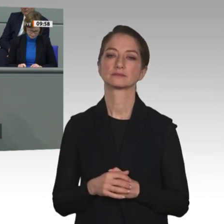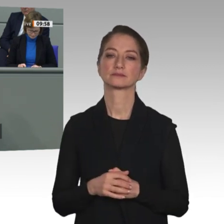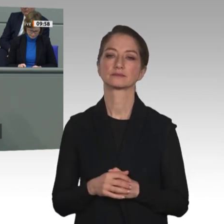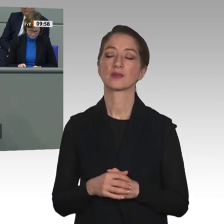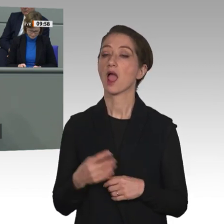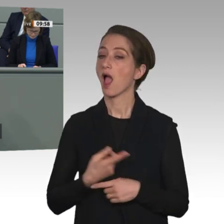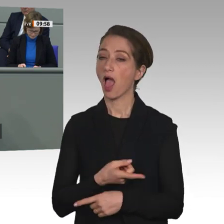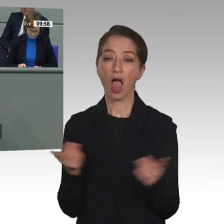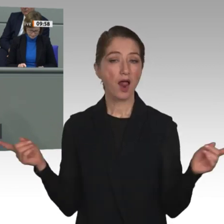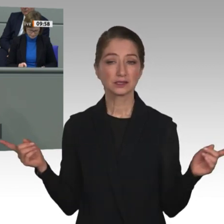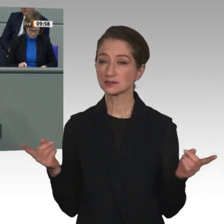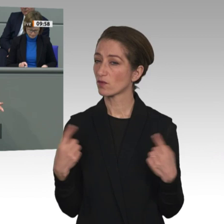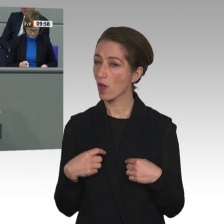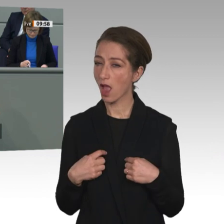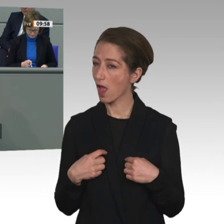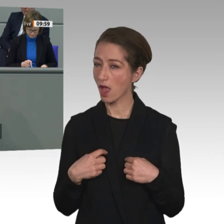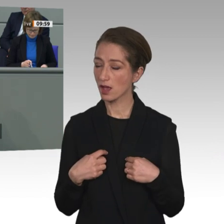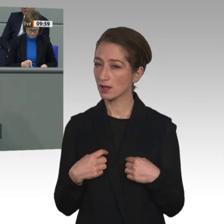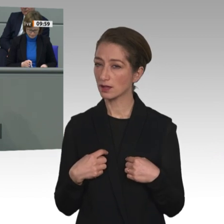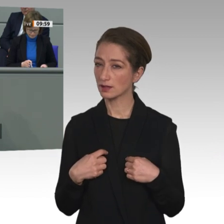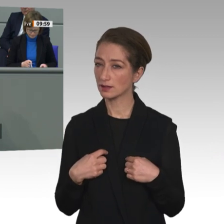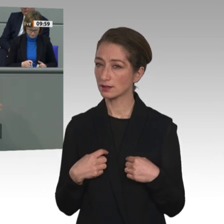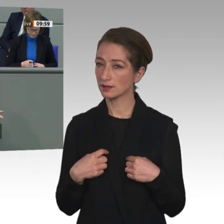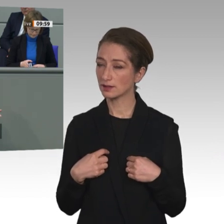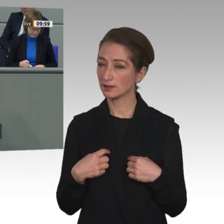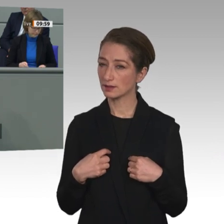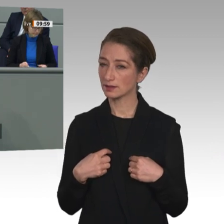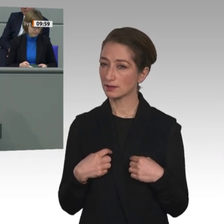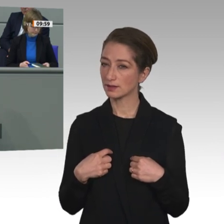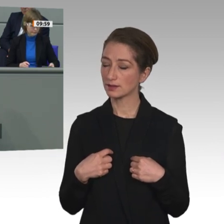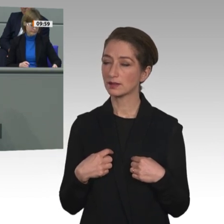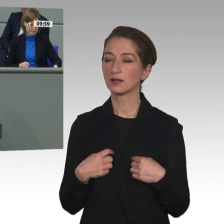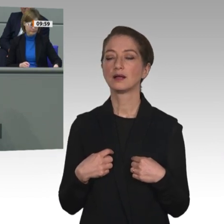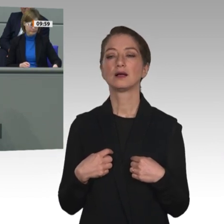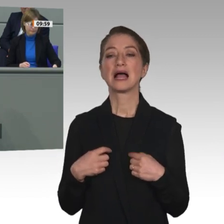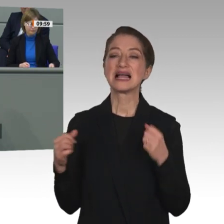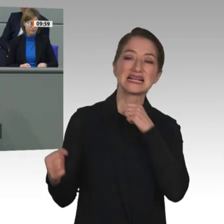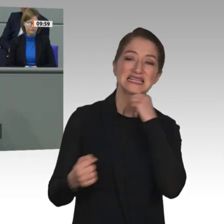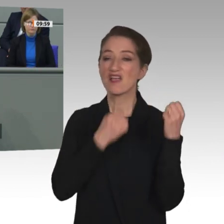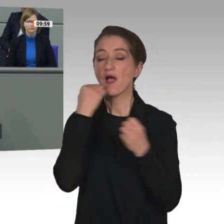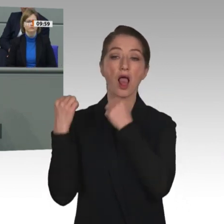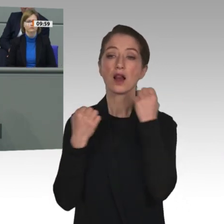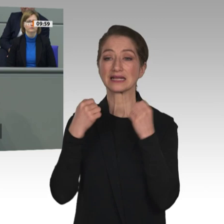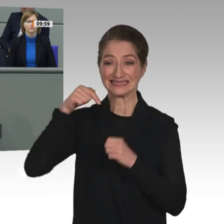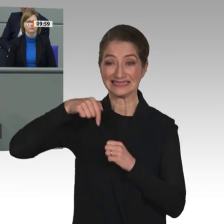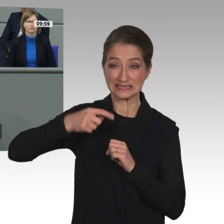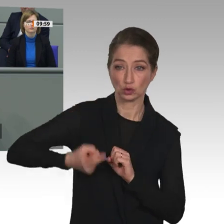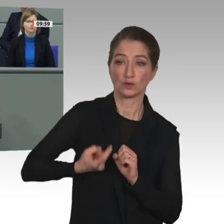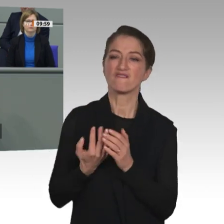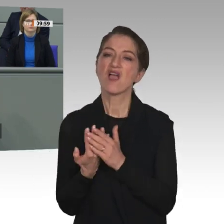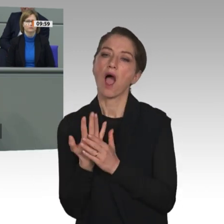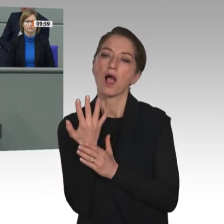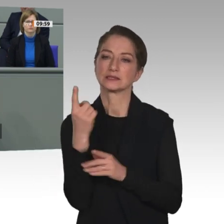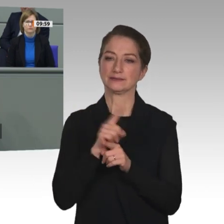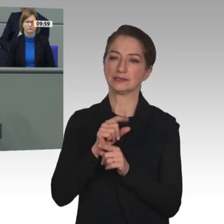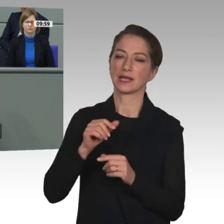ist die Saat, auf der die Gewalt bewusst oder gewollt oder ungewollt entsteht. Und